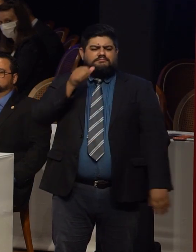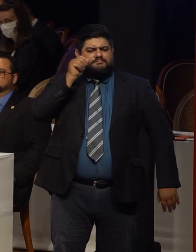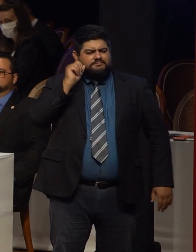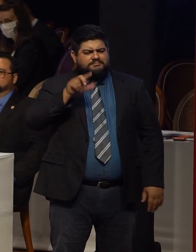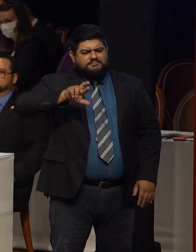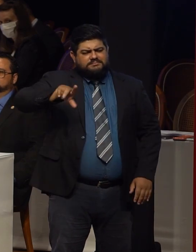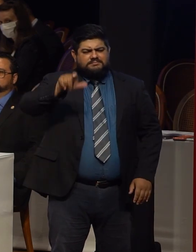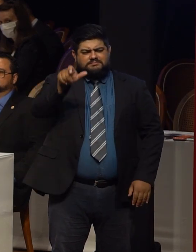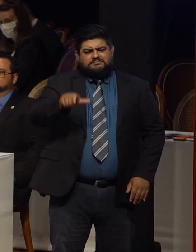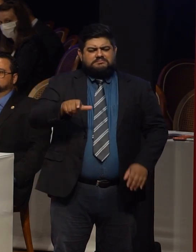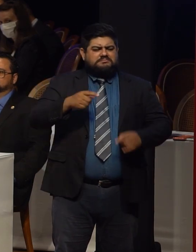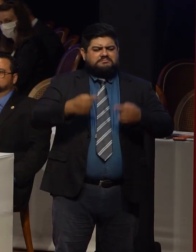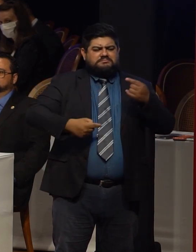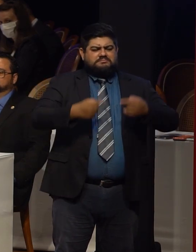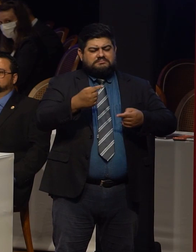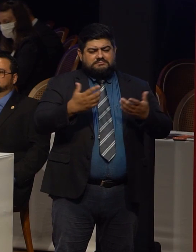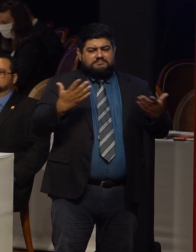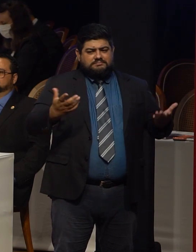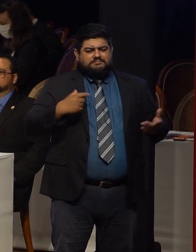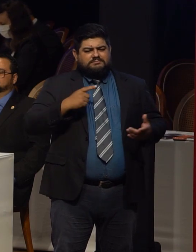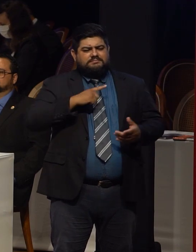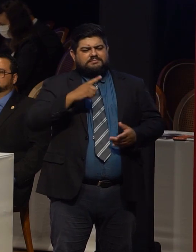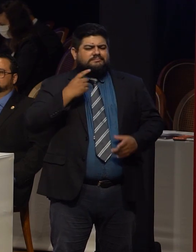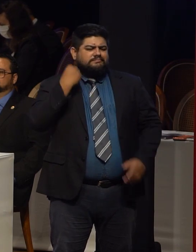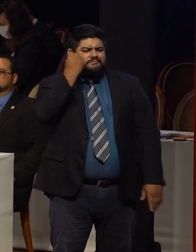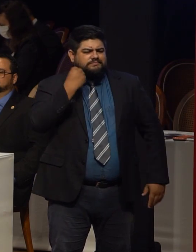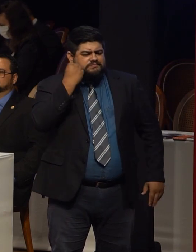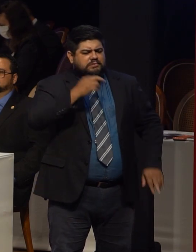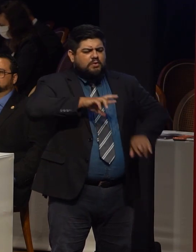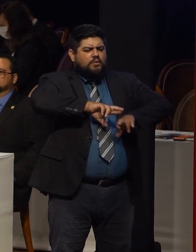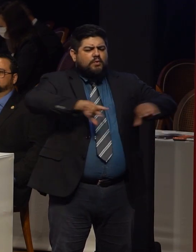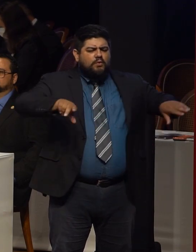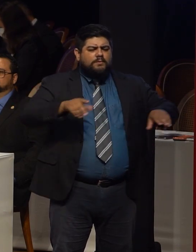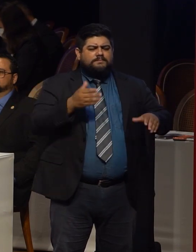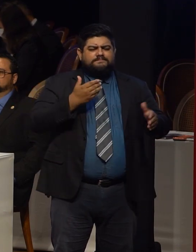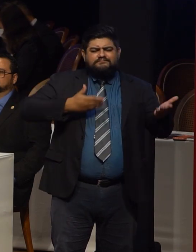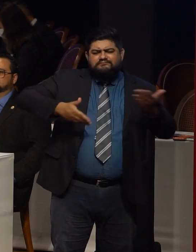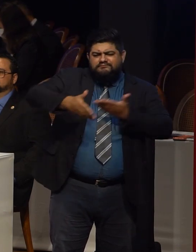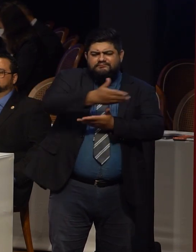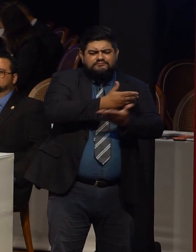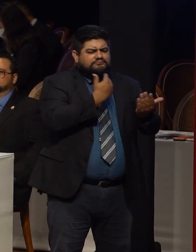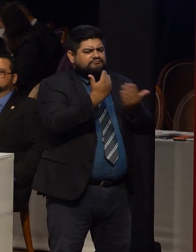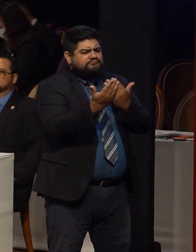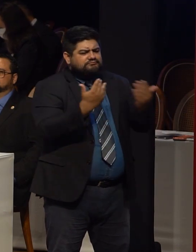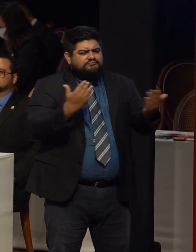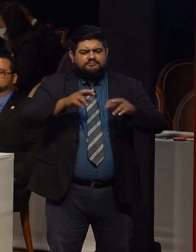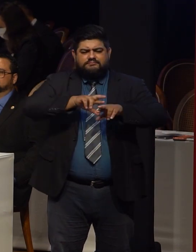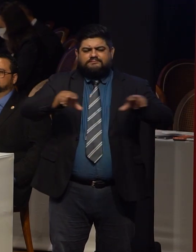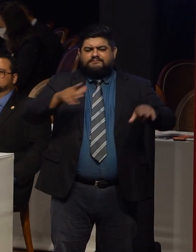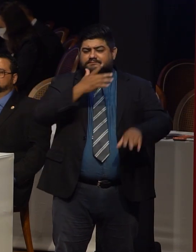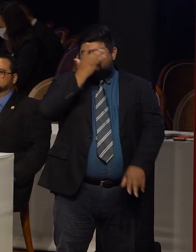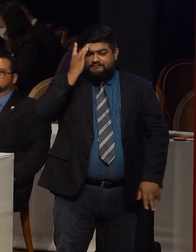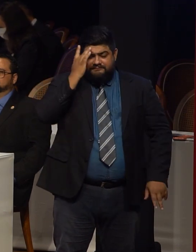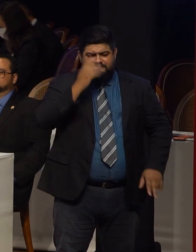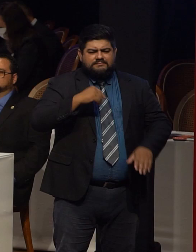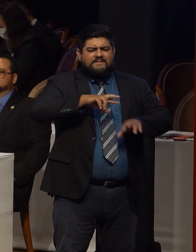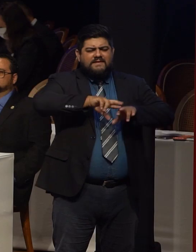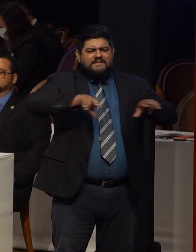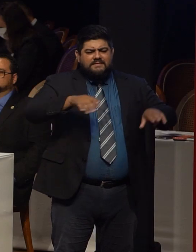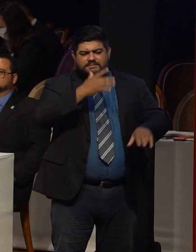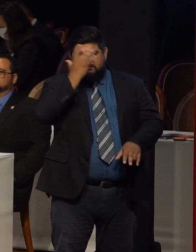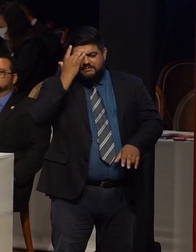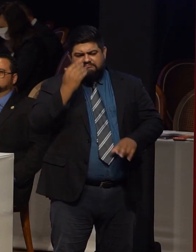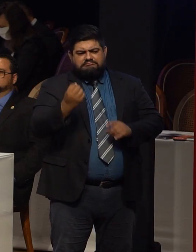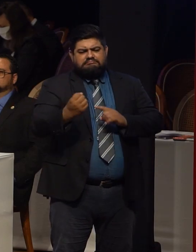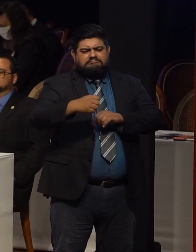político. Eu tive inúmeras experiências conversando com inúmeras pessoas. E muita gente falou para mim: ah,